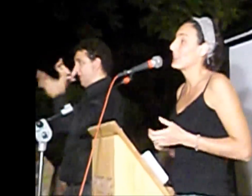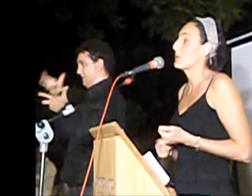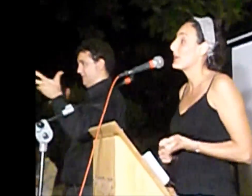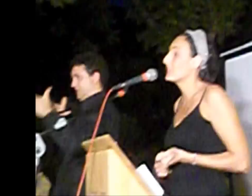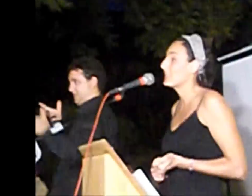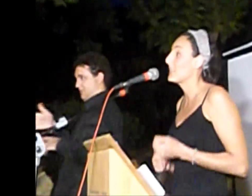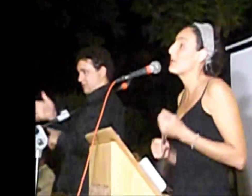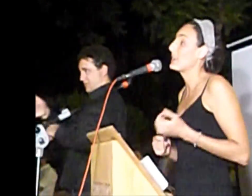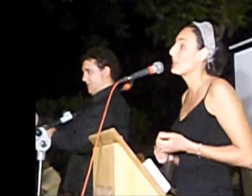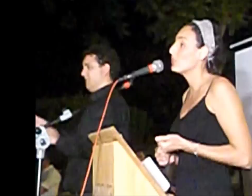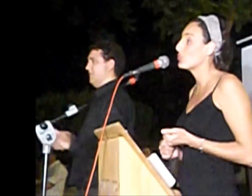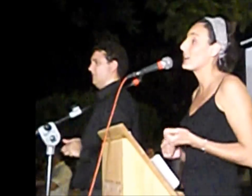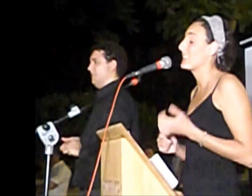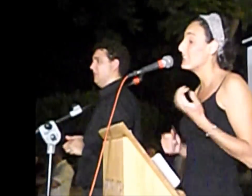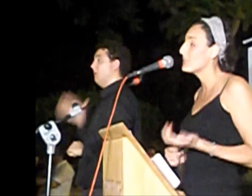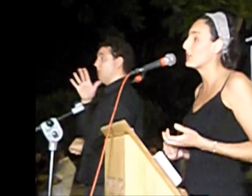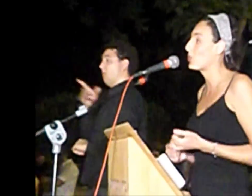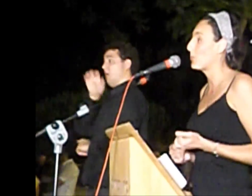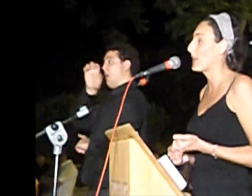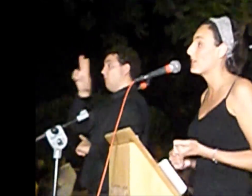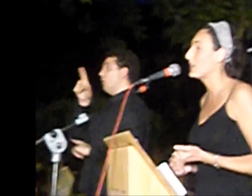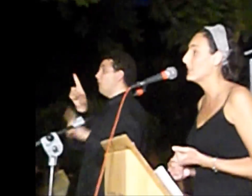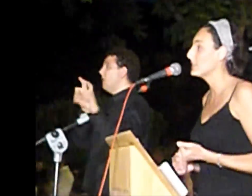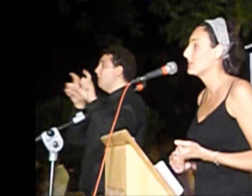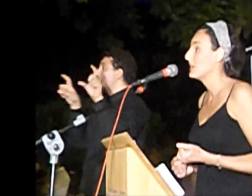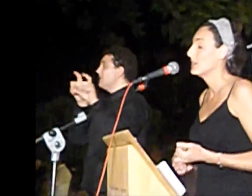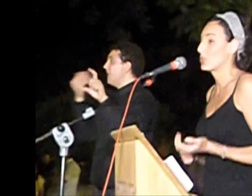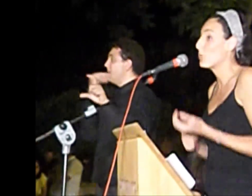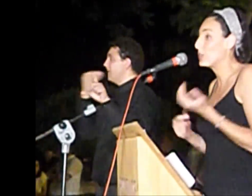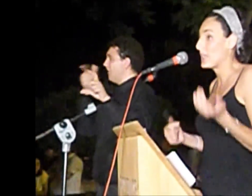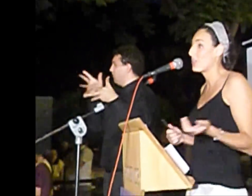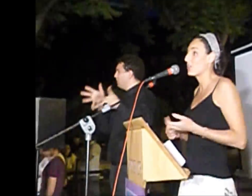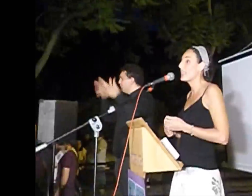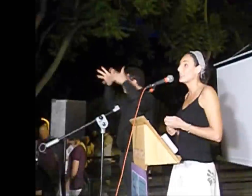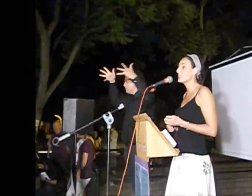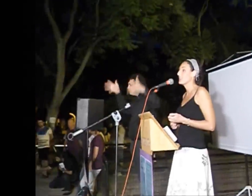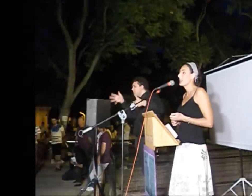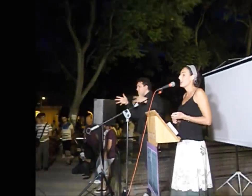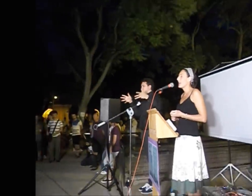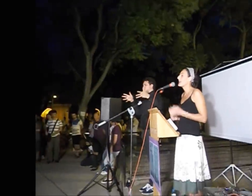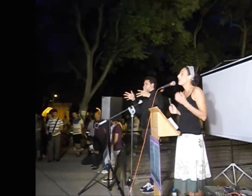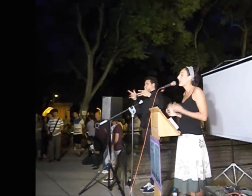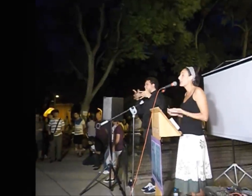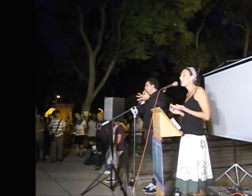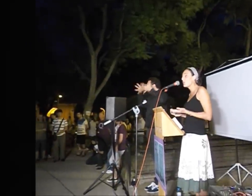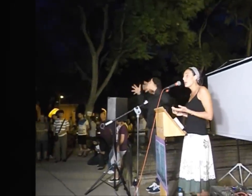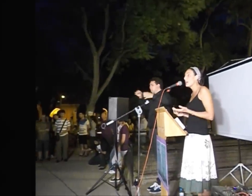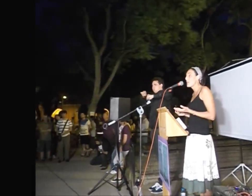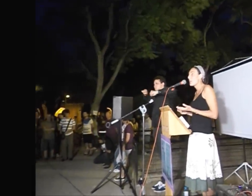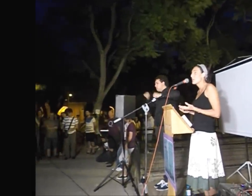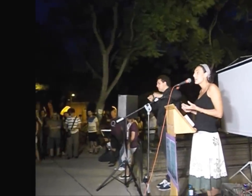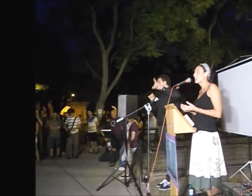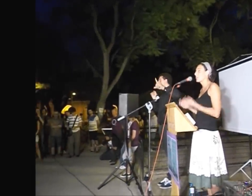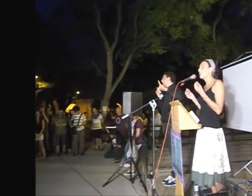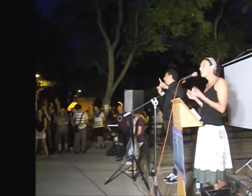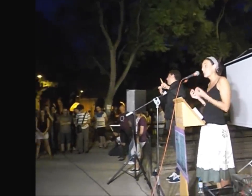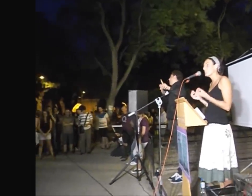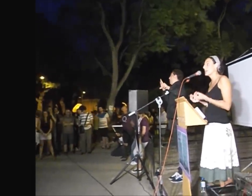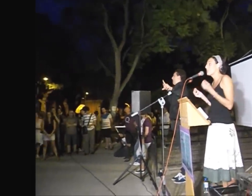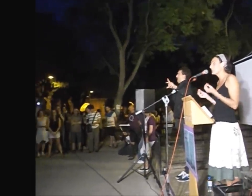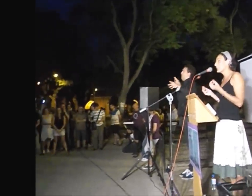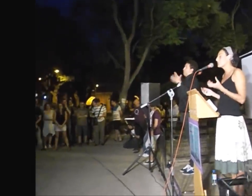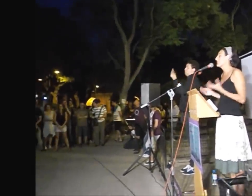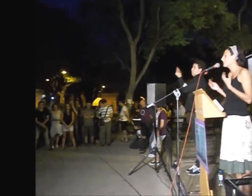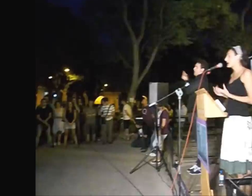Unidos las empresas de alimentación son grandísimas corporaciones son multinacionales en cambio aquí en Europa son